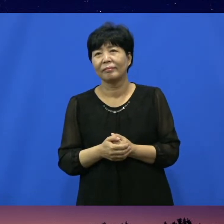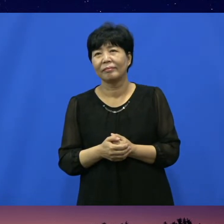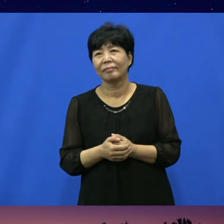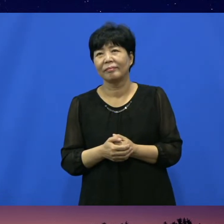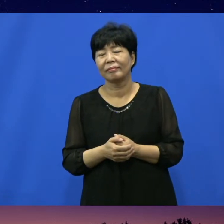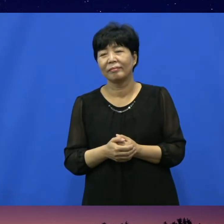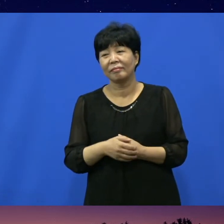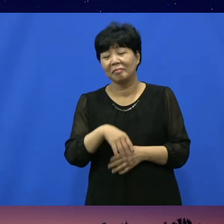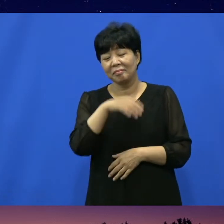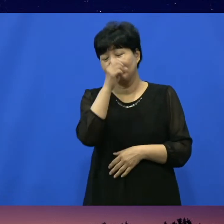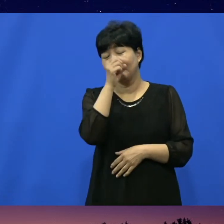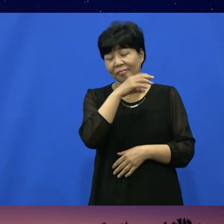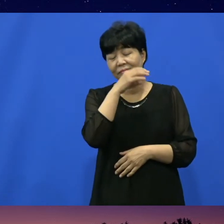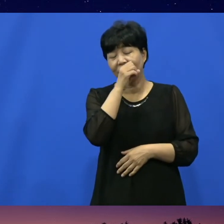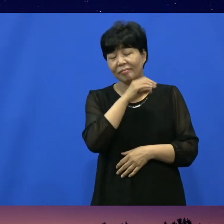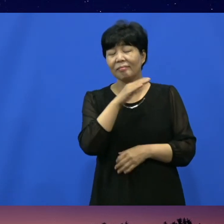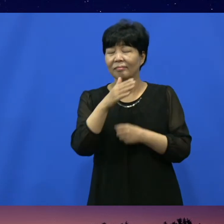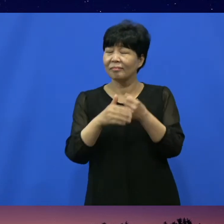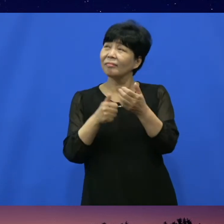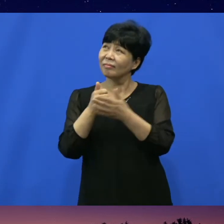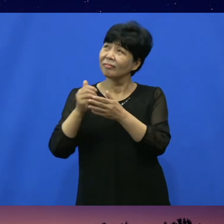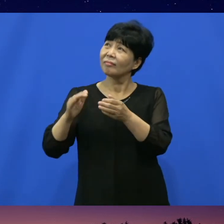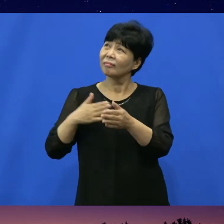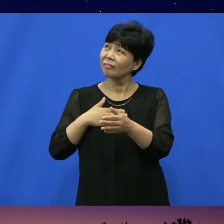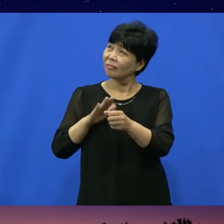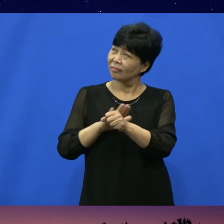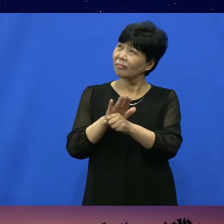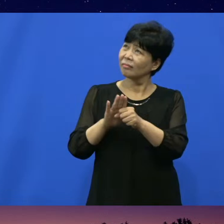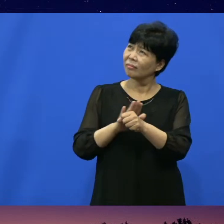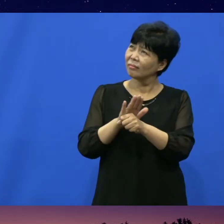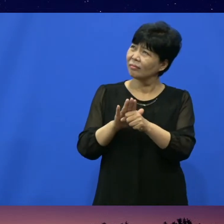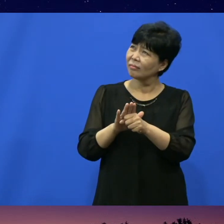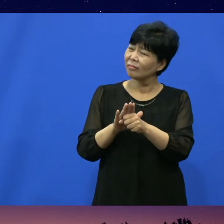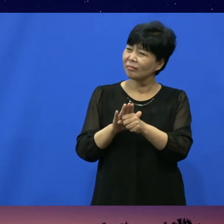그냥 근성으로. 하나님을 사랑하시지, 맞아.